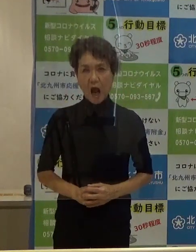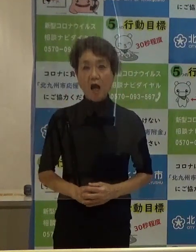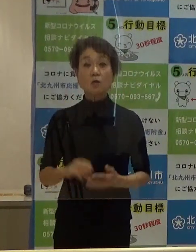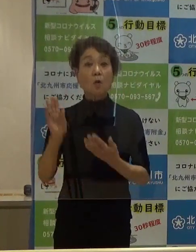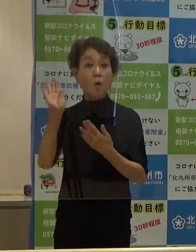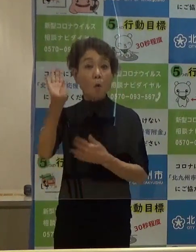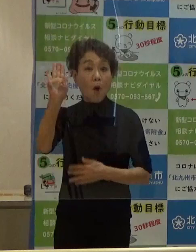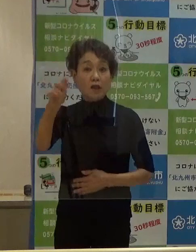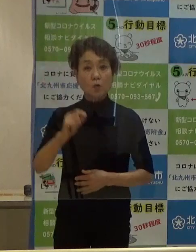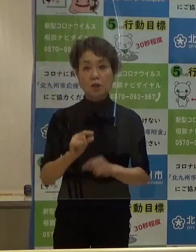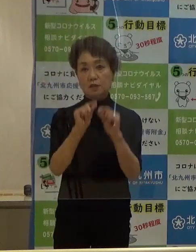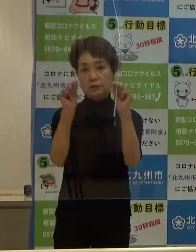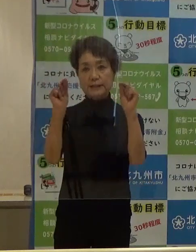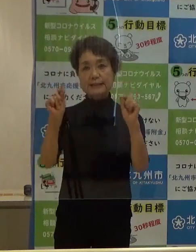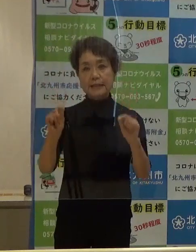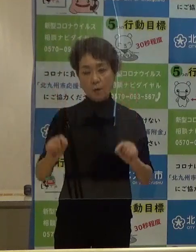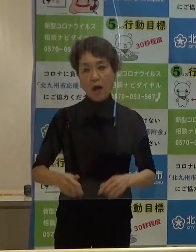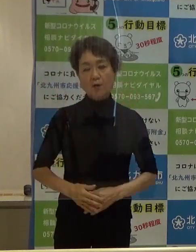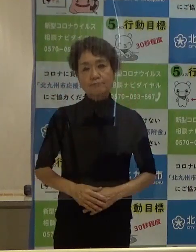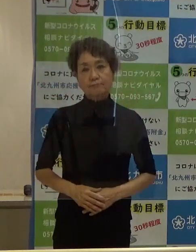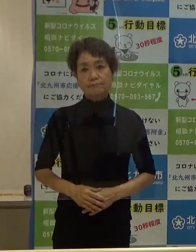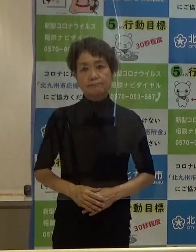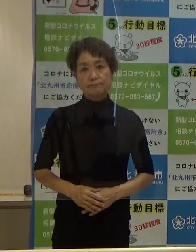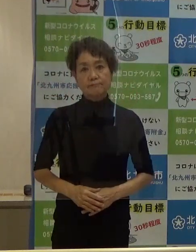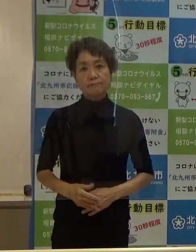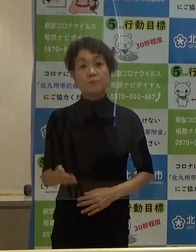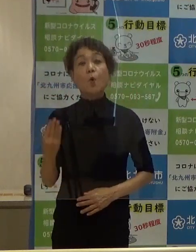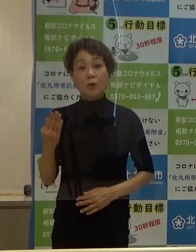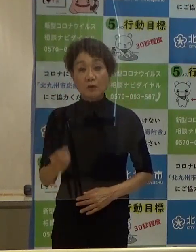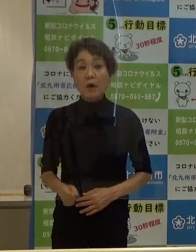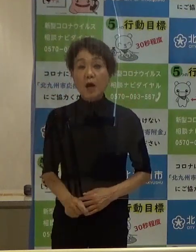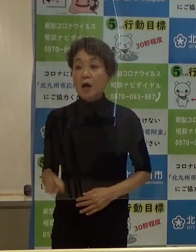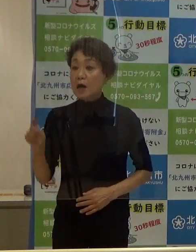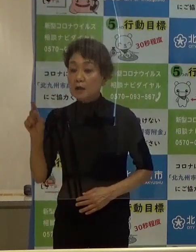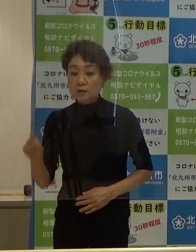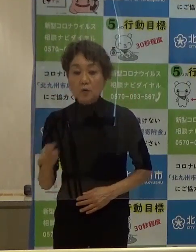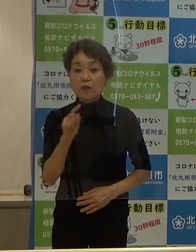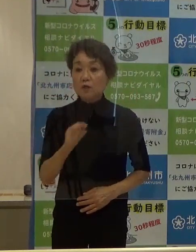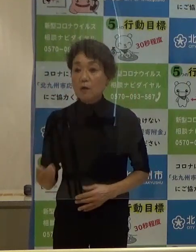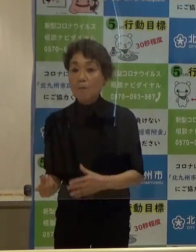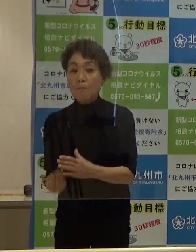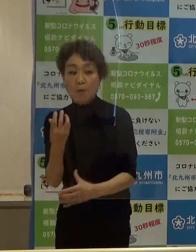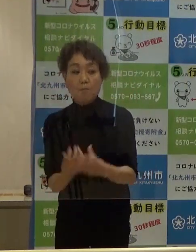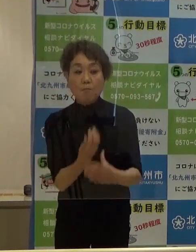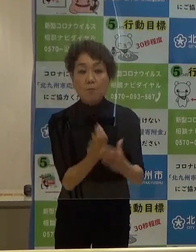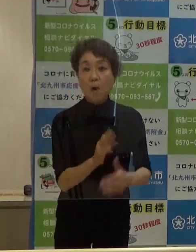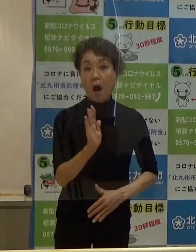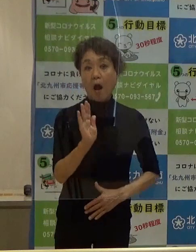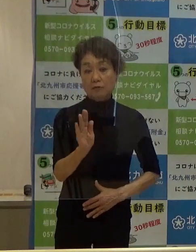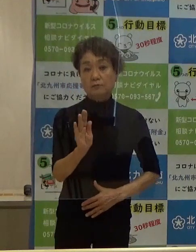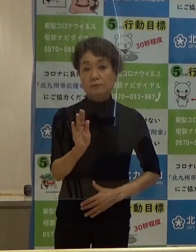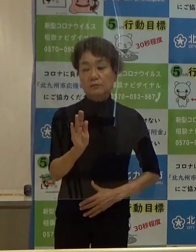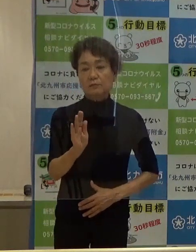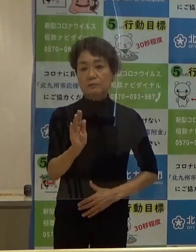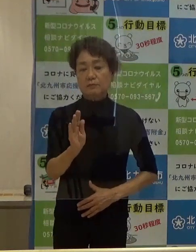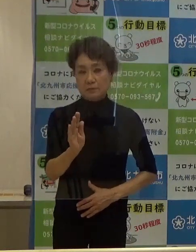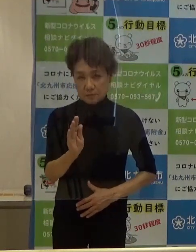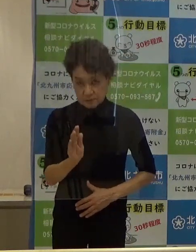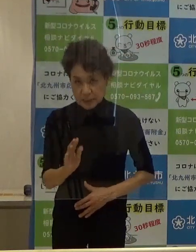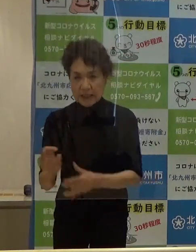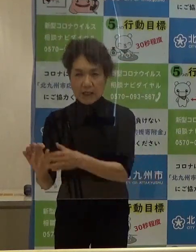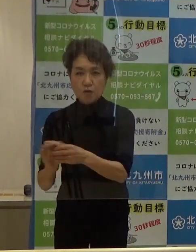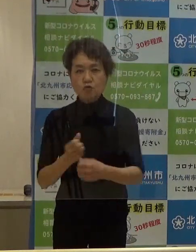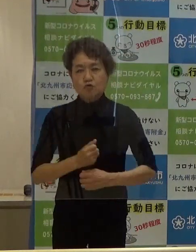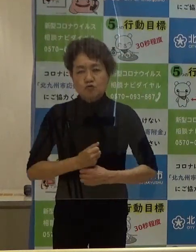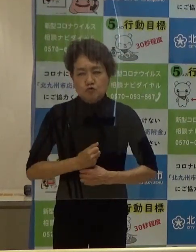について、当時から散発的な発生はあり得るので、引き続き注